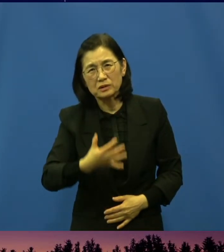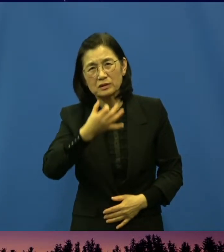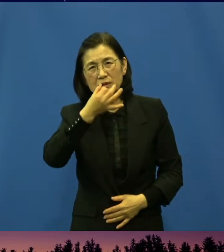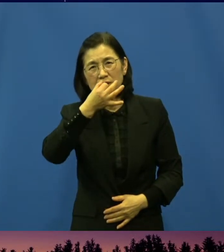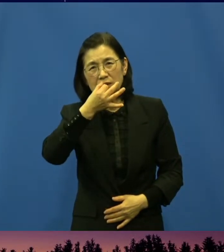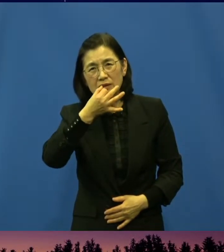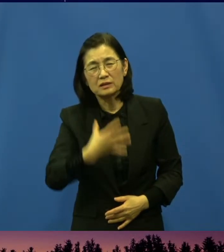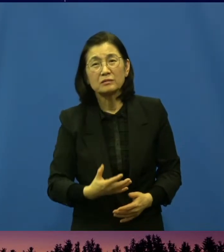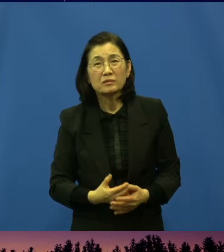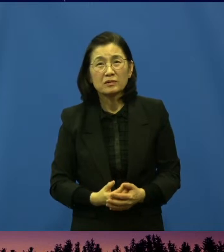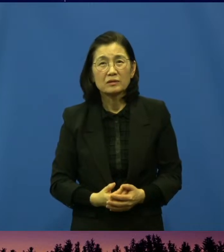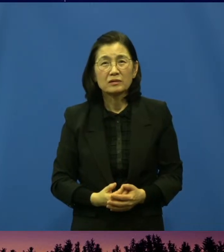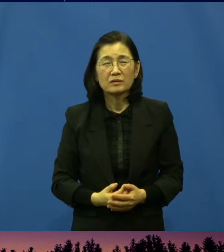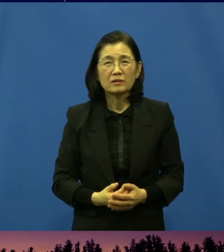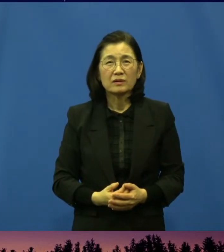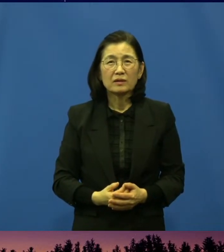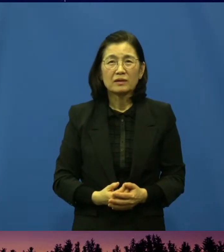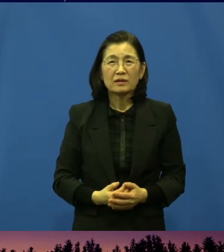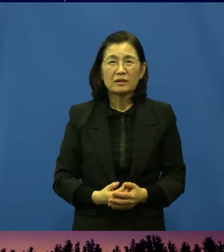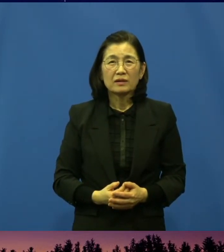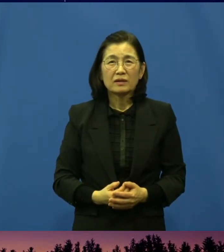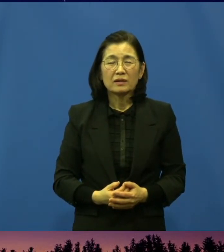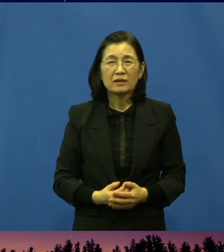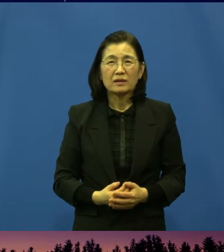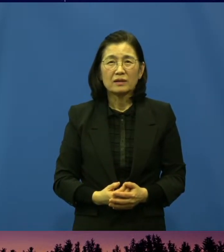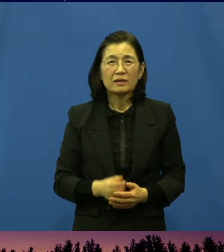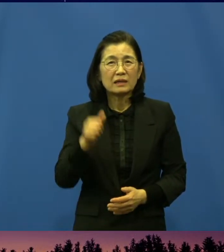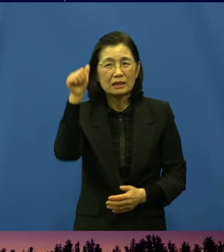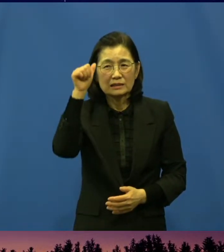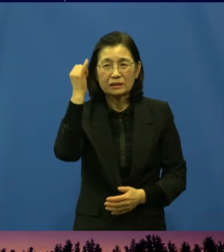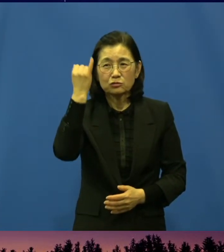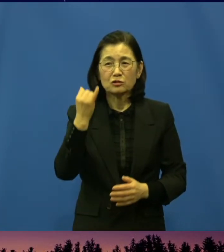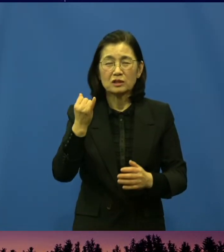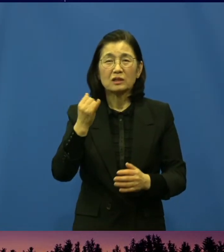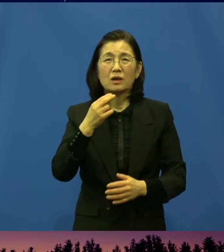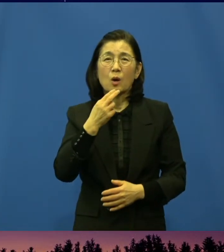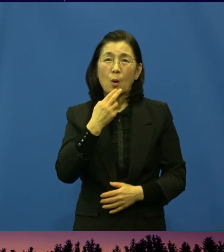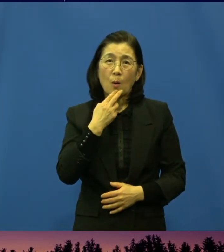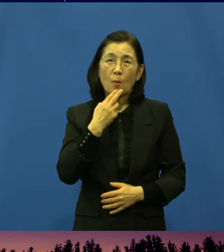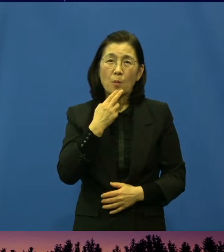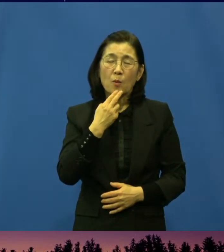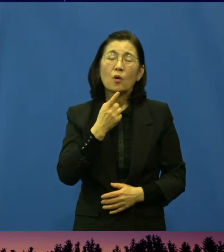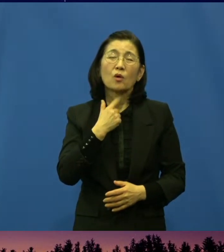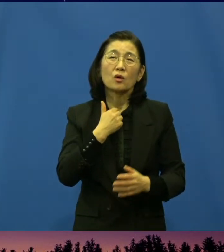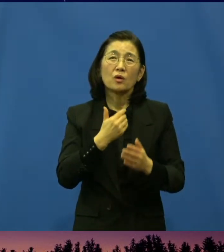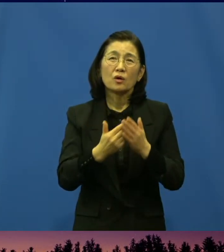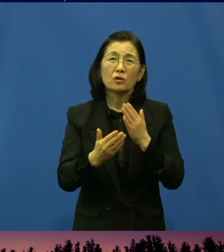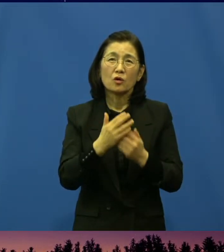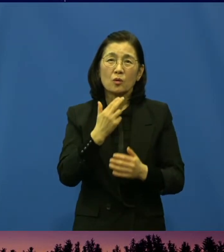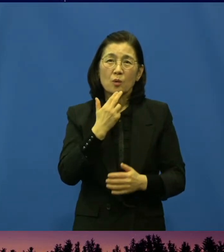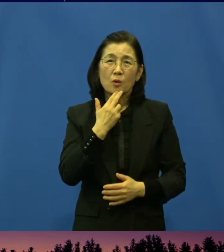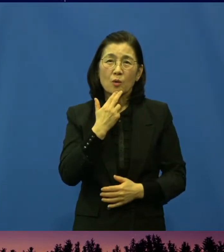뭐 견나하고 이런 게 없었어요. 그냥 막 사춘기 뭐 이런 것도 별로 겪지 않고 착한.